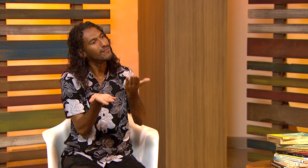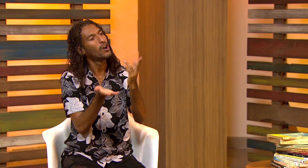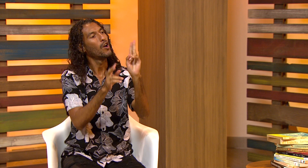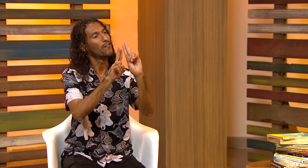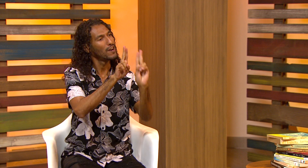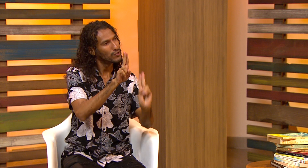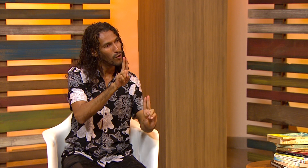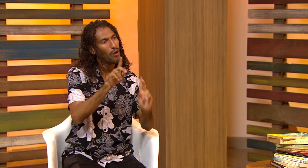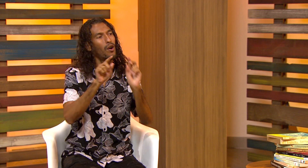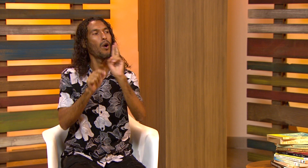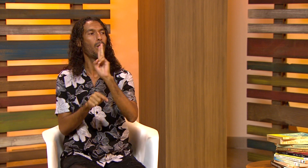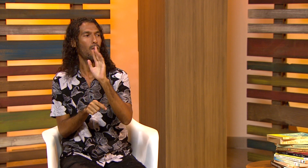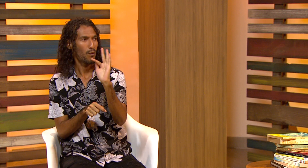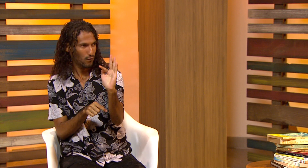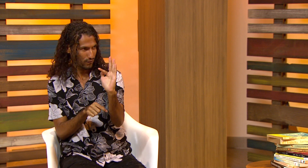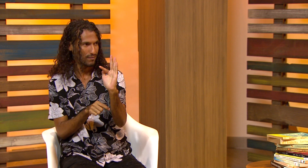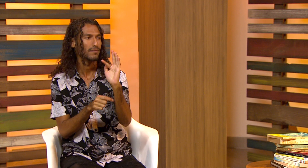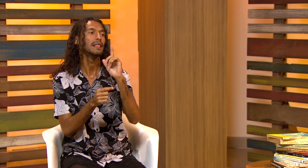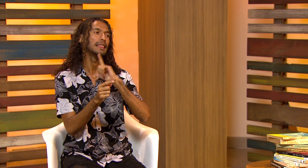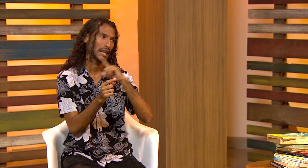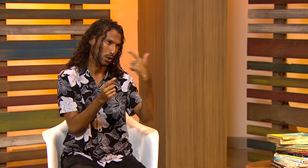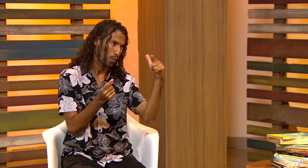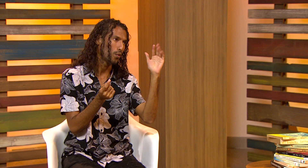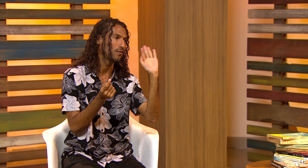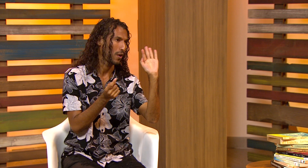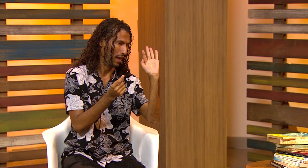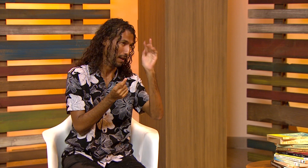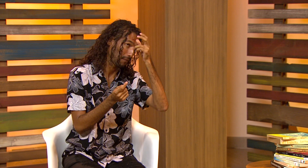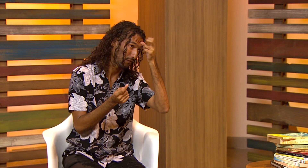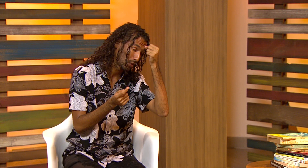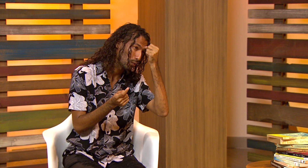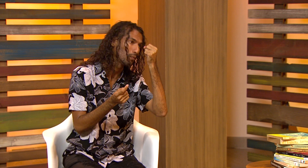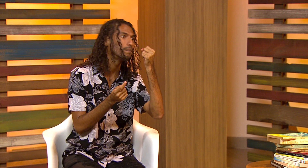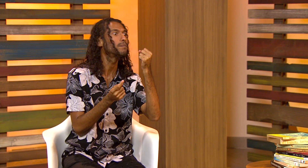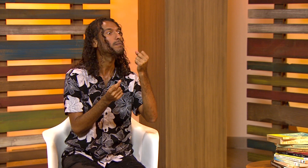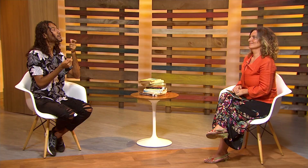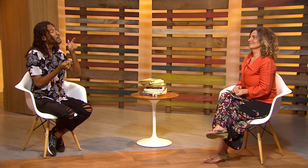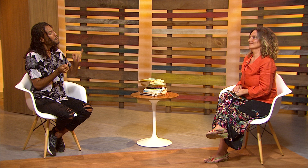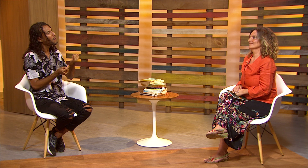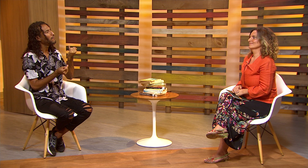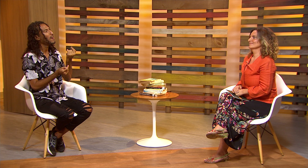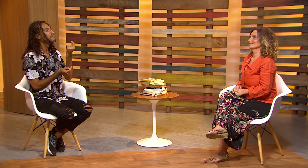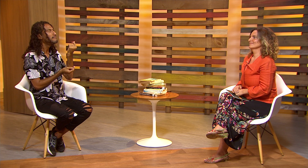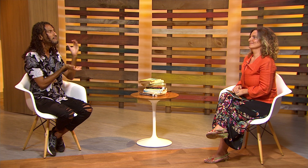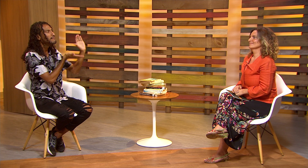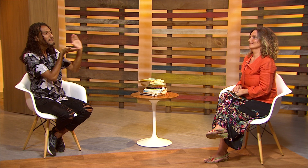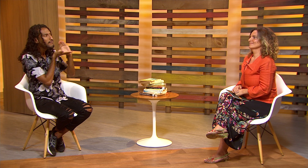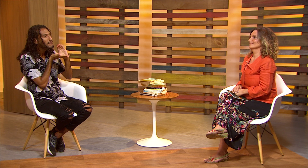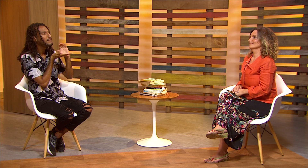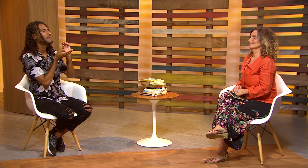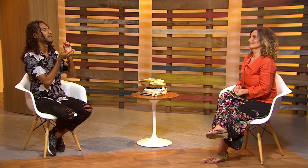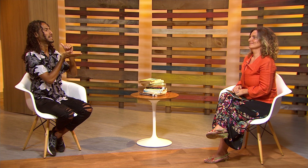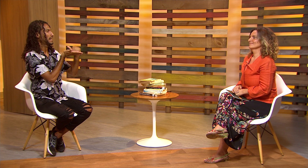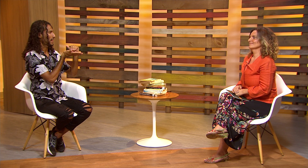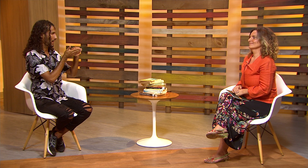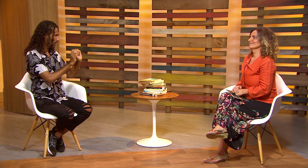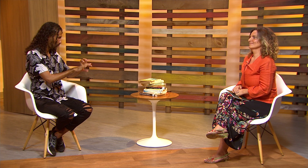intervir na cidade universitária, da UFRJ, na UF e outras prefeituras para conseguir liberação de verbas